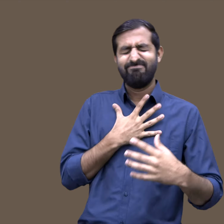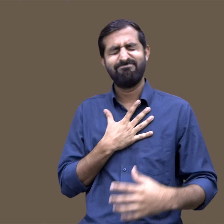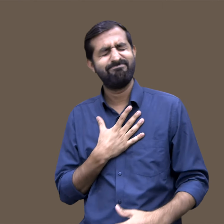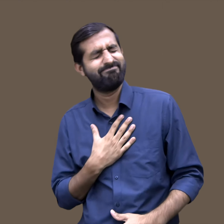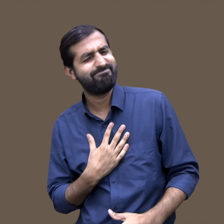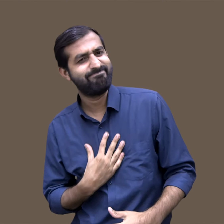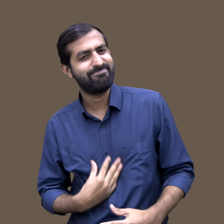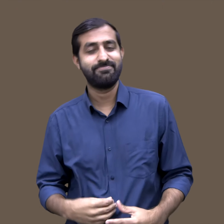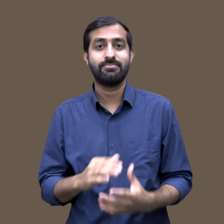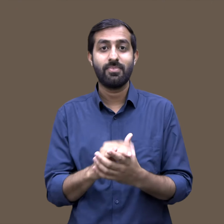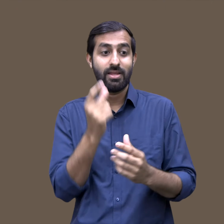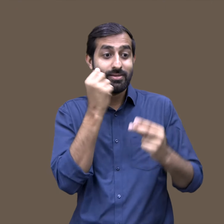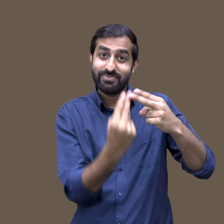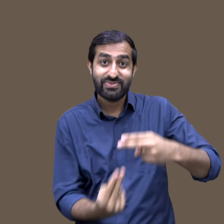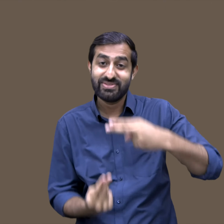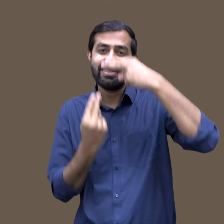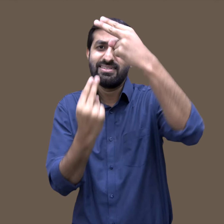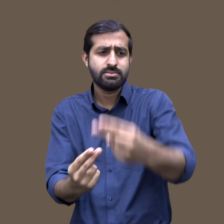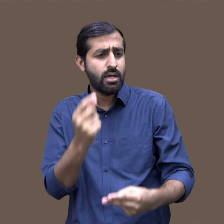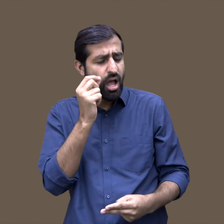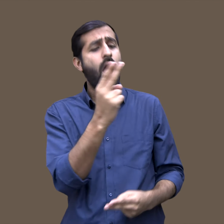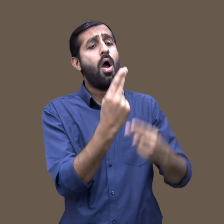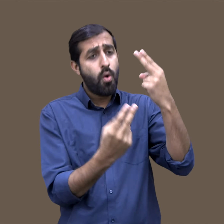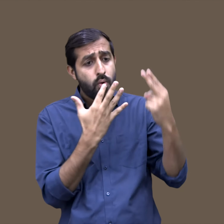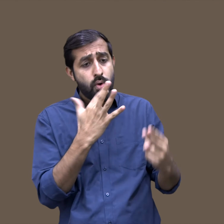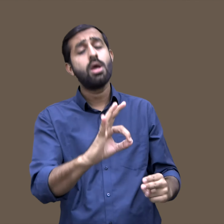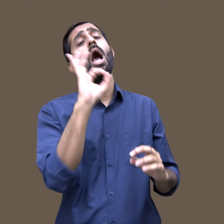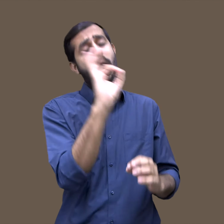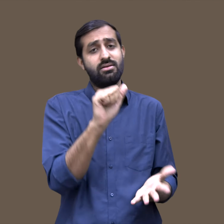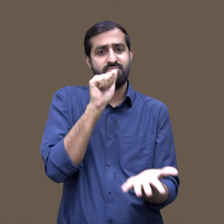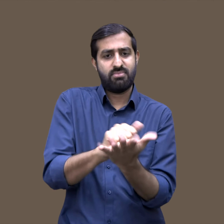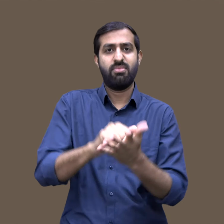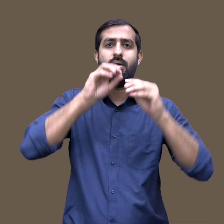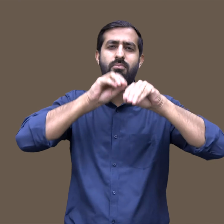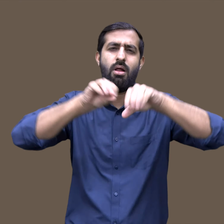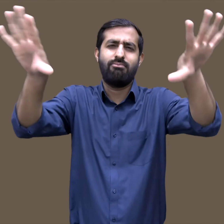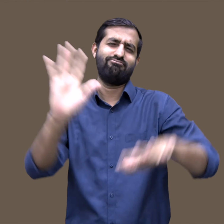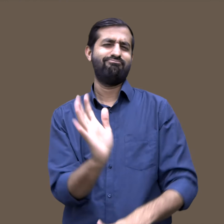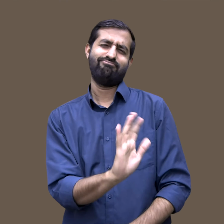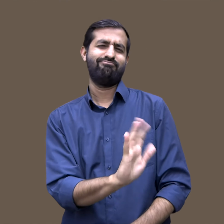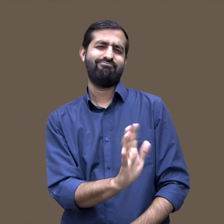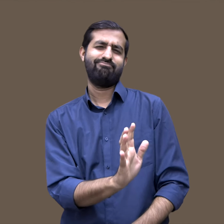खाकर गिरा था। संपादक जी ने कहा, यह सत्य है, परंतु यह छापा नहीं जा सकता।